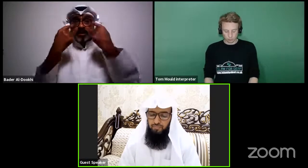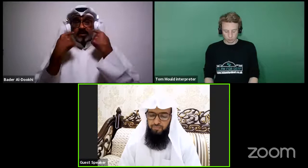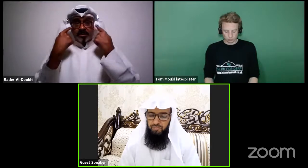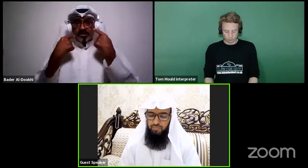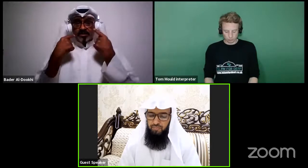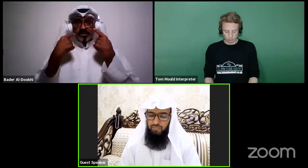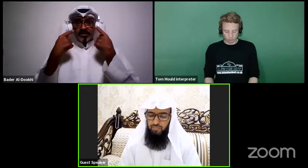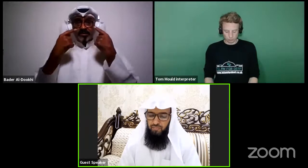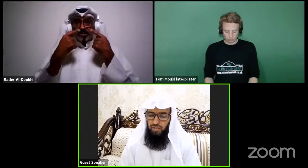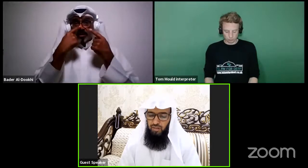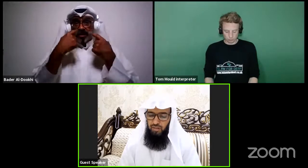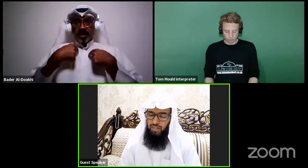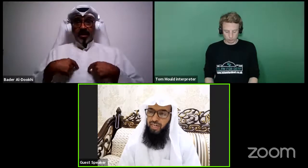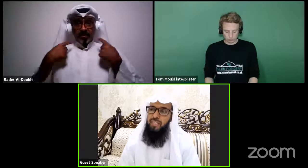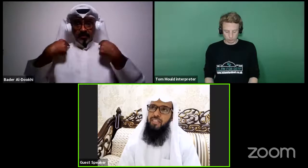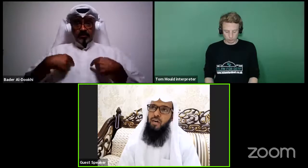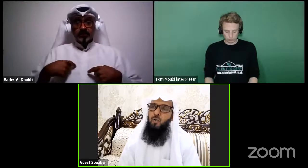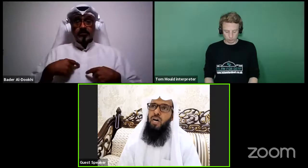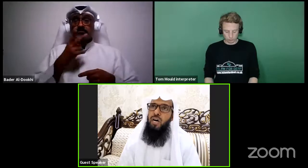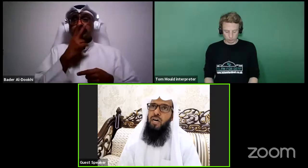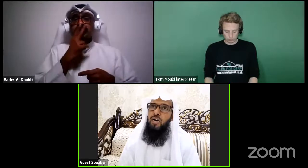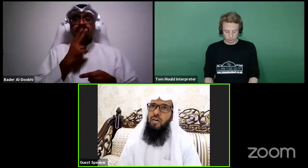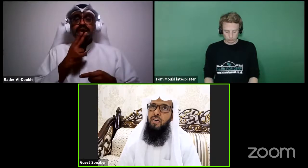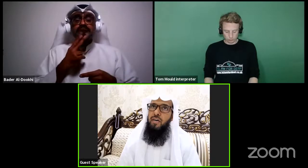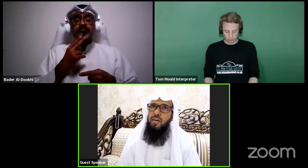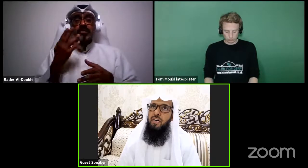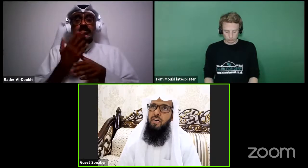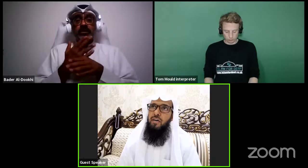البشرية، لأن التقوى